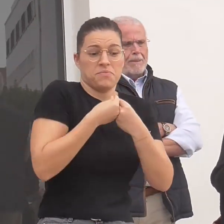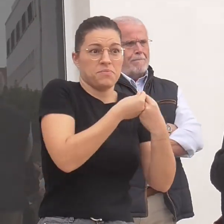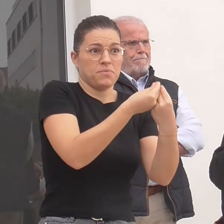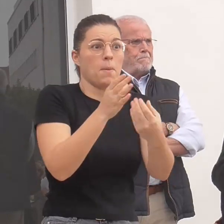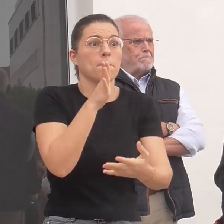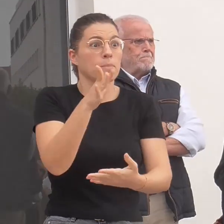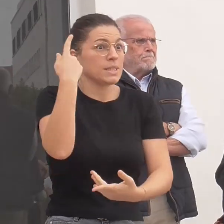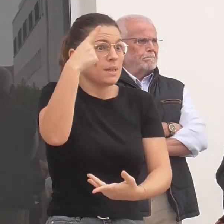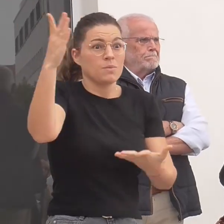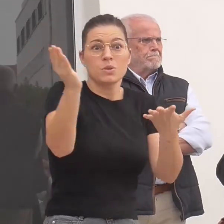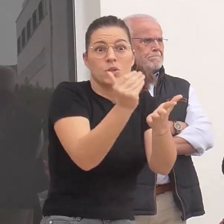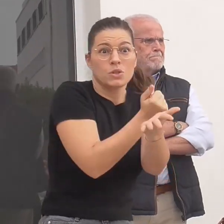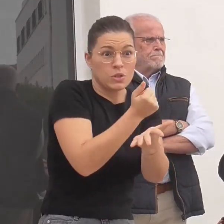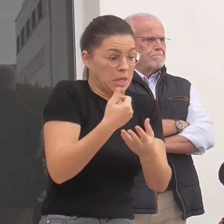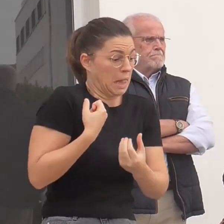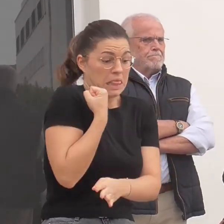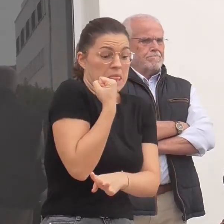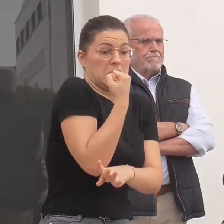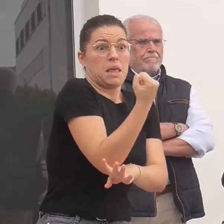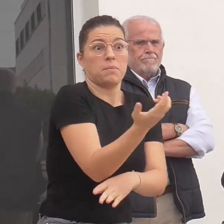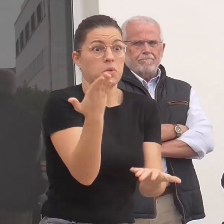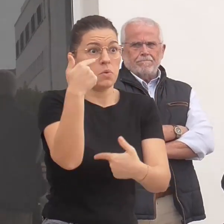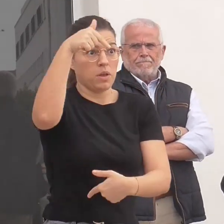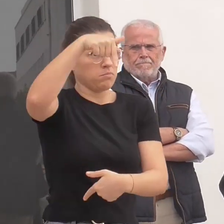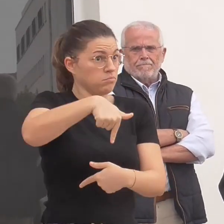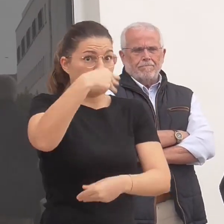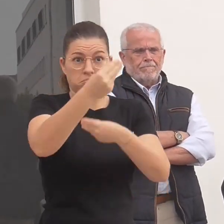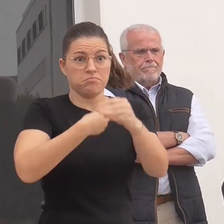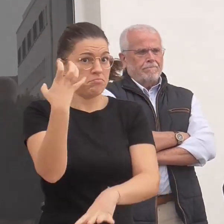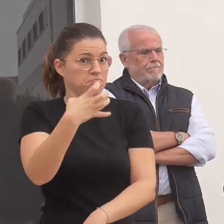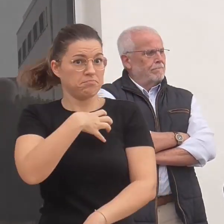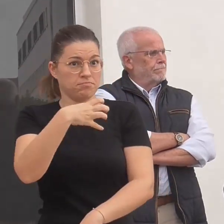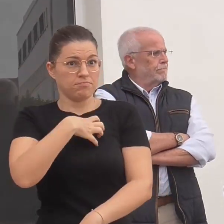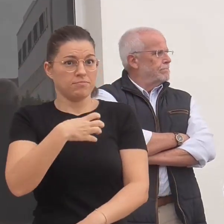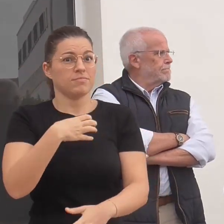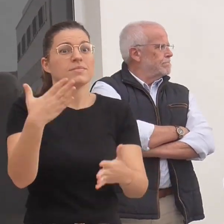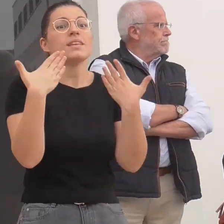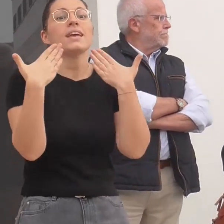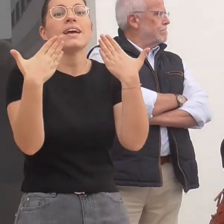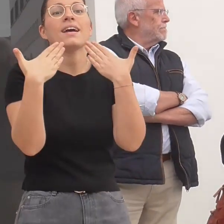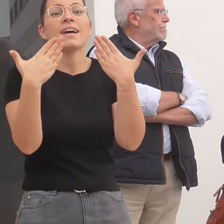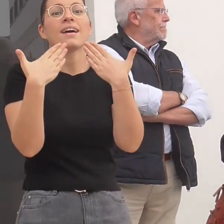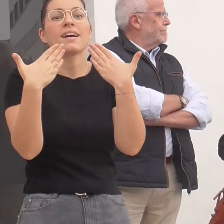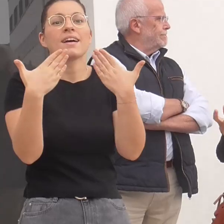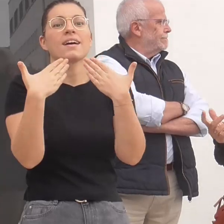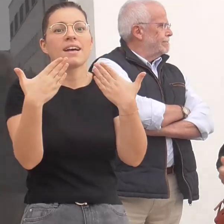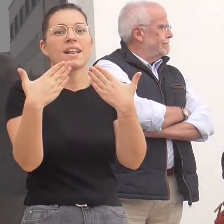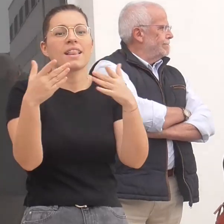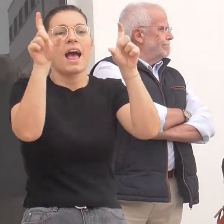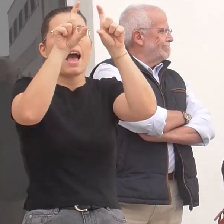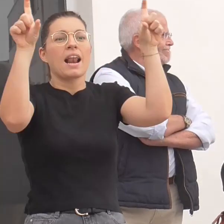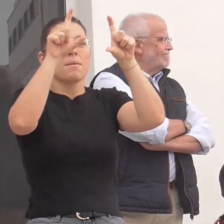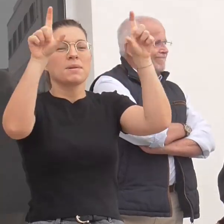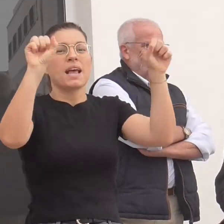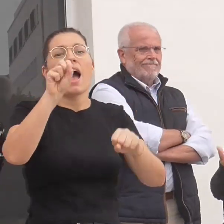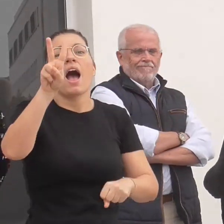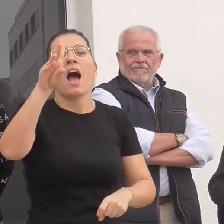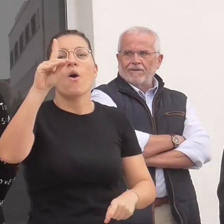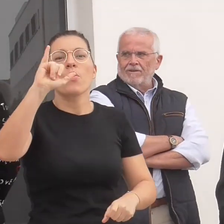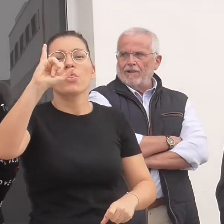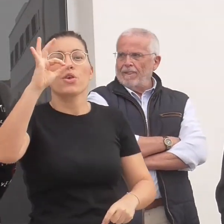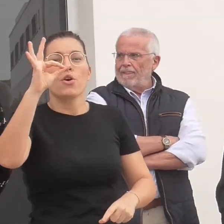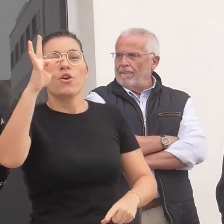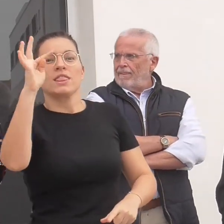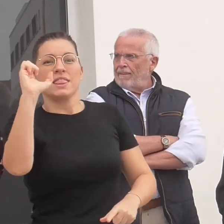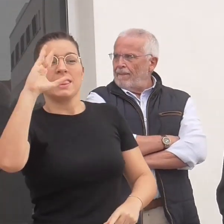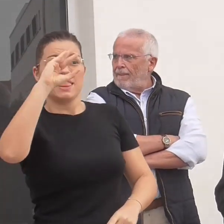Sabemos que si no es por ellas, esto no podría darse. Gracias a la empresa Audiotec, que nos ha